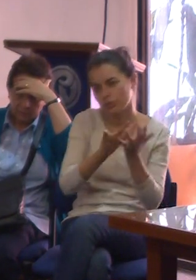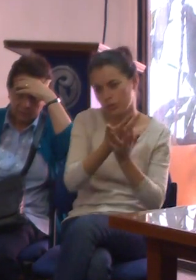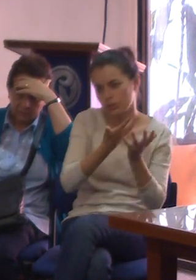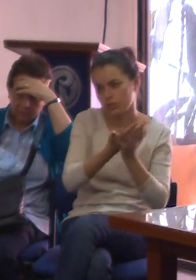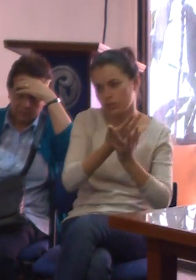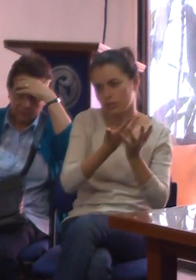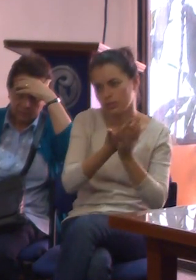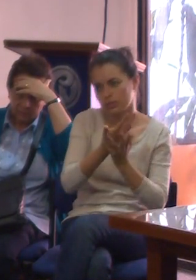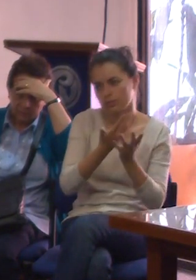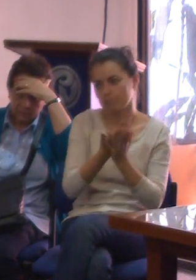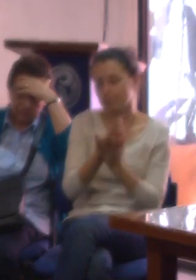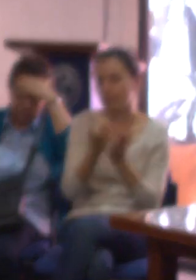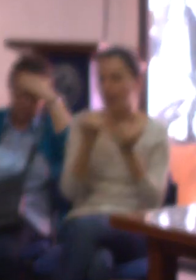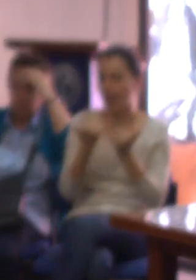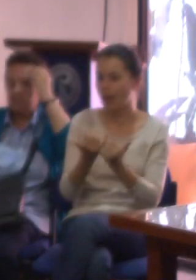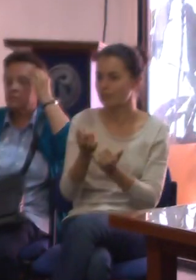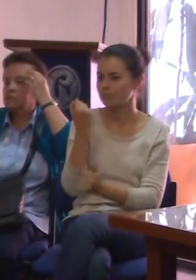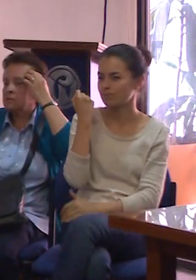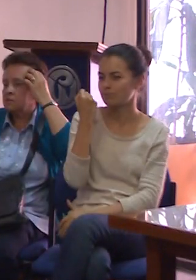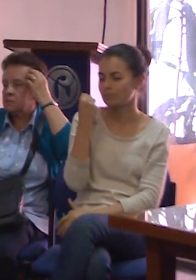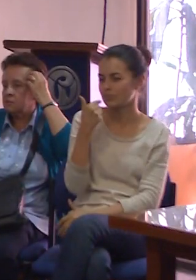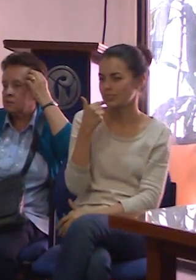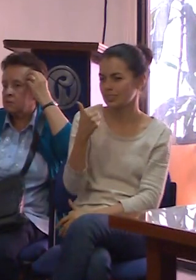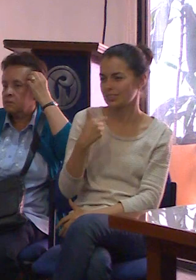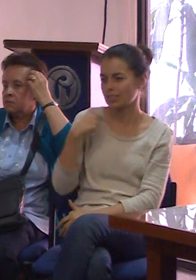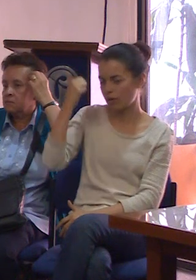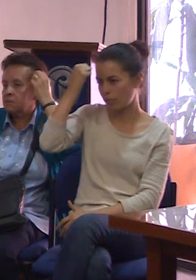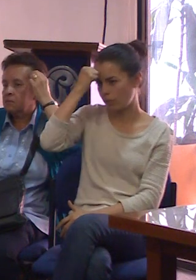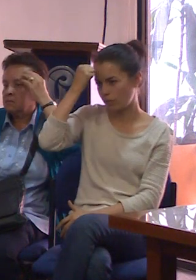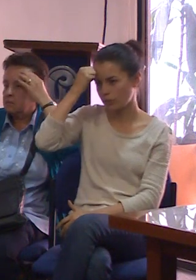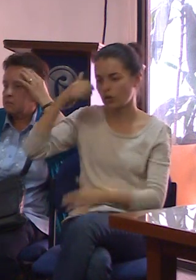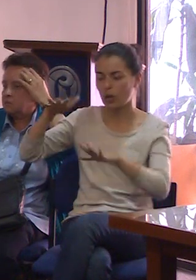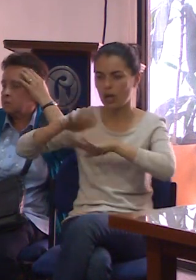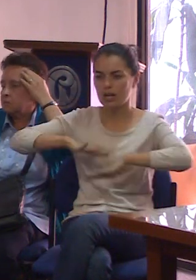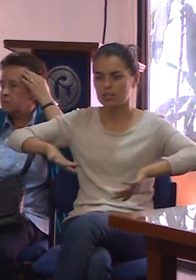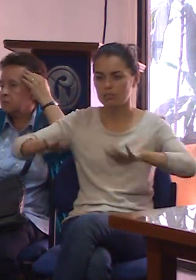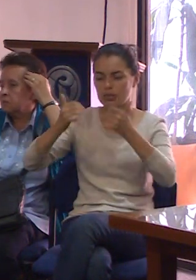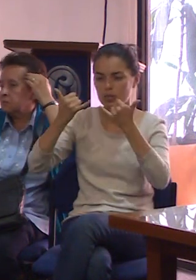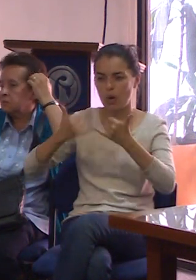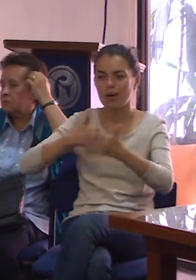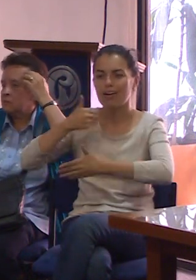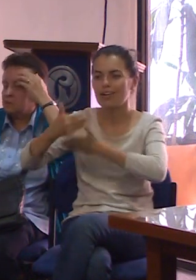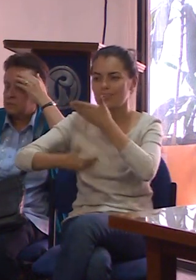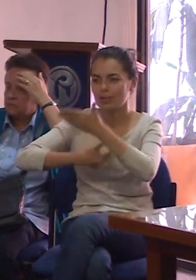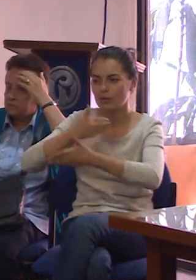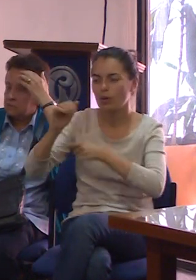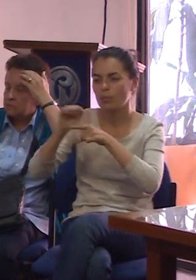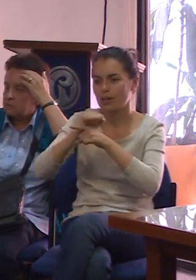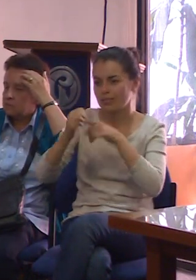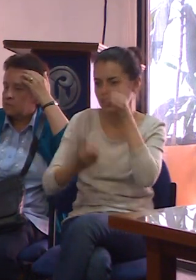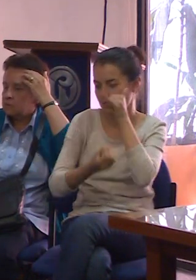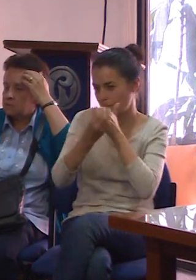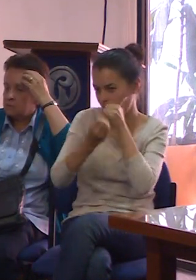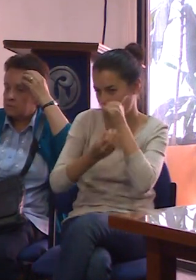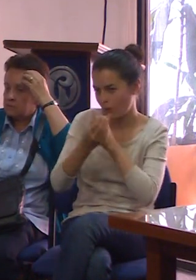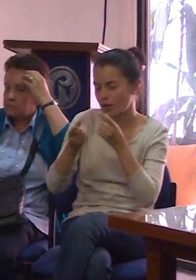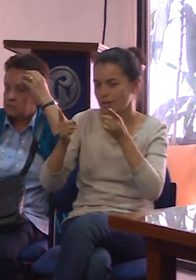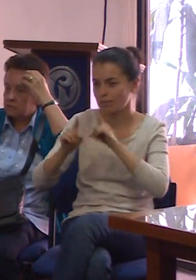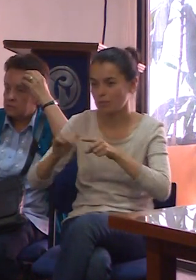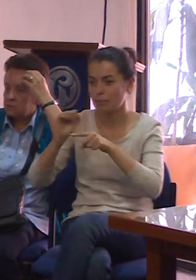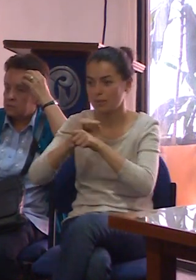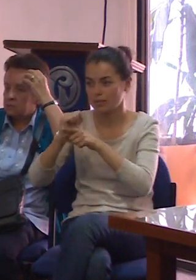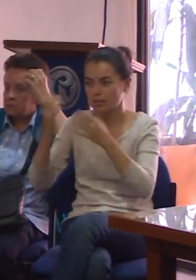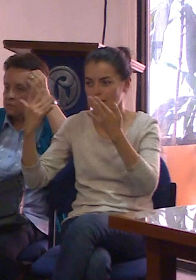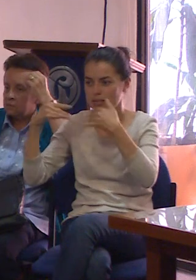que ahorita que los profesores mencionaban los espacios que actualmente se están llevando a cabo prácticas pedagógicas y prácticas